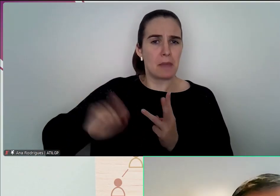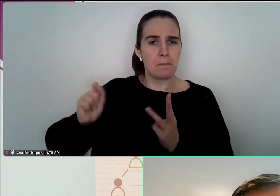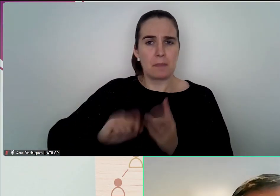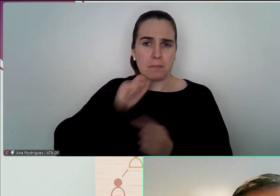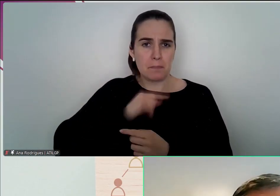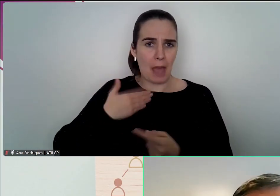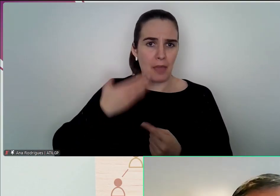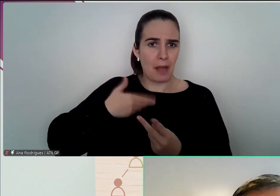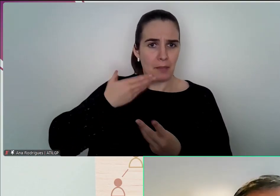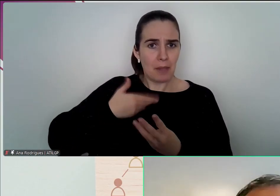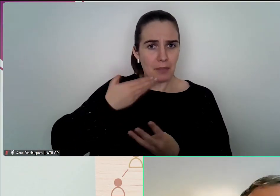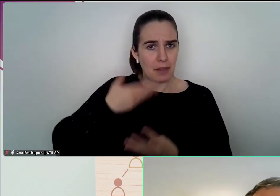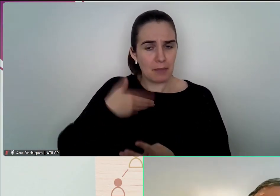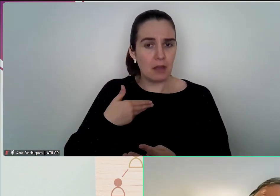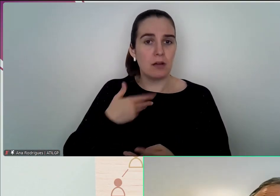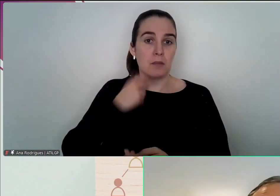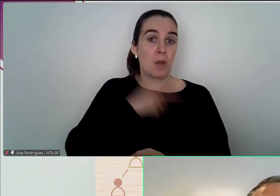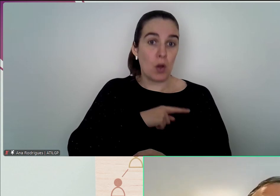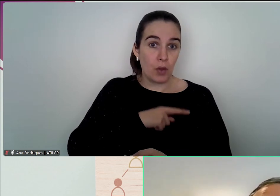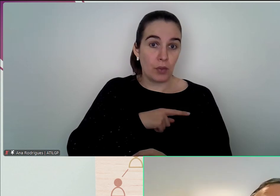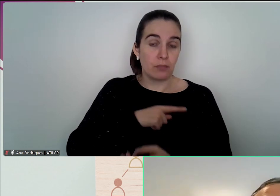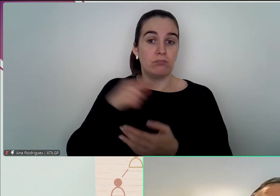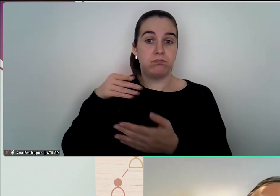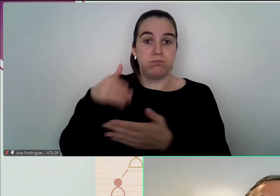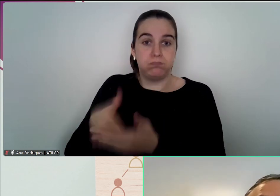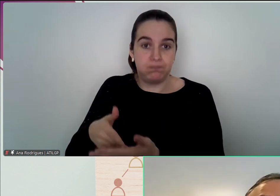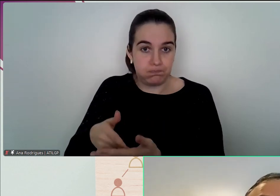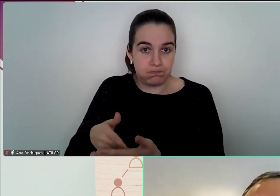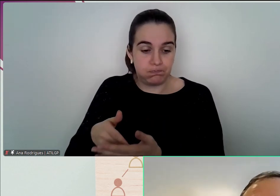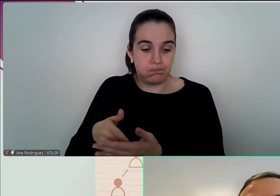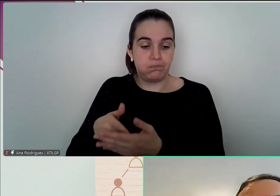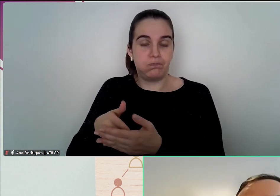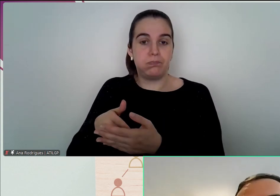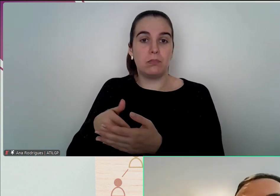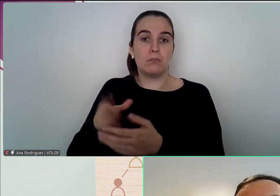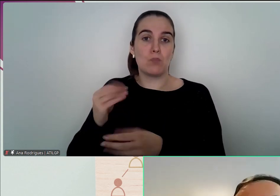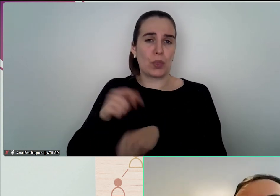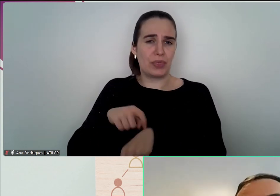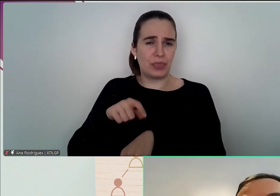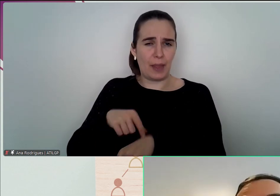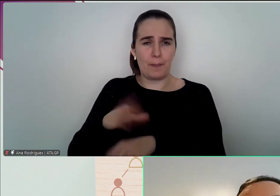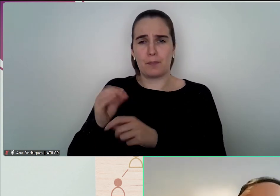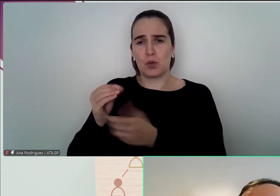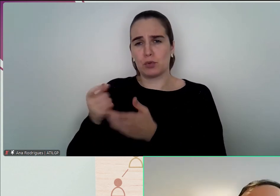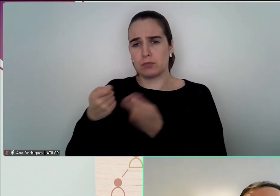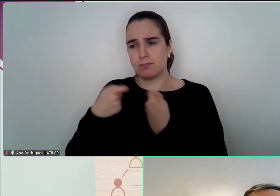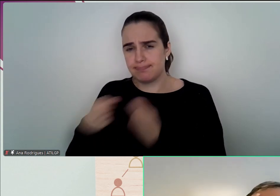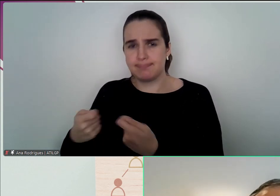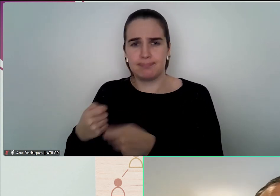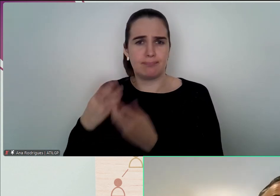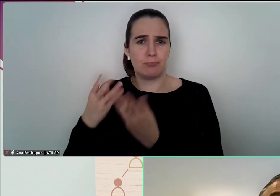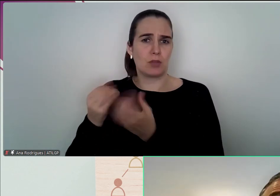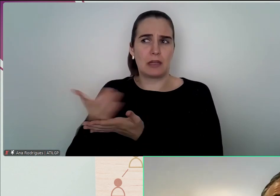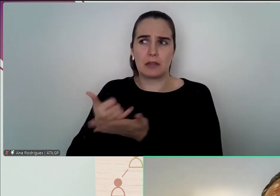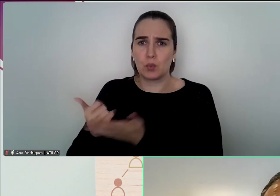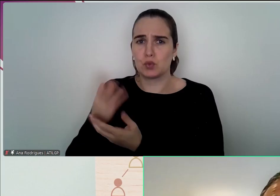pode levar a que tenha que despender muito tempo, muitos recursos, muita energia, na